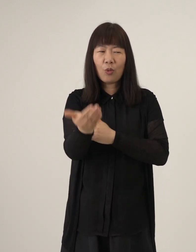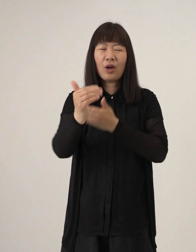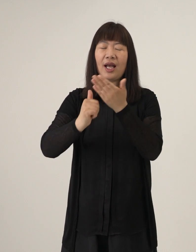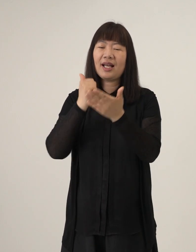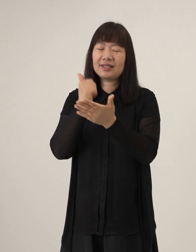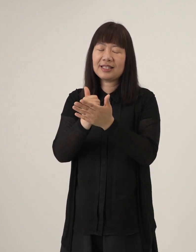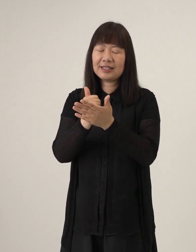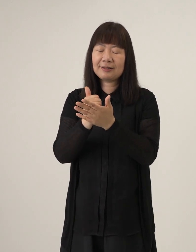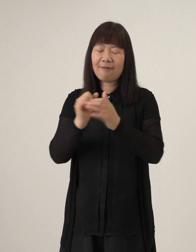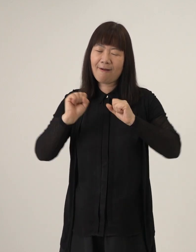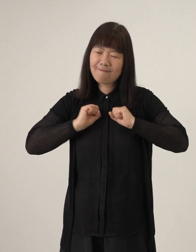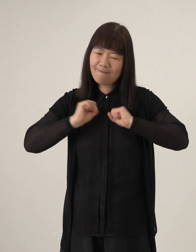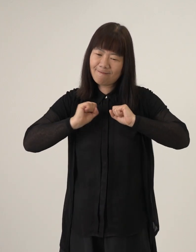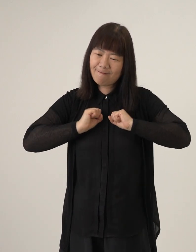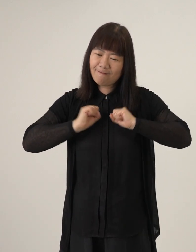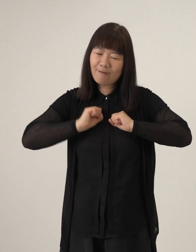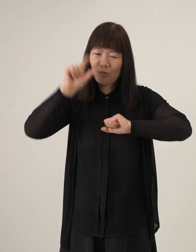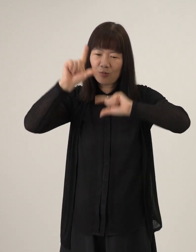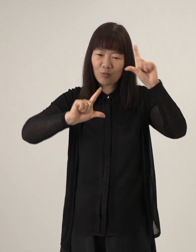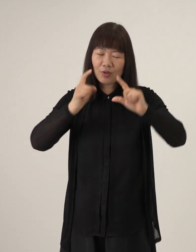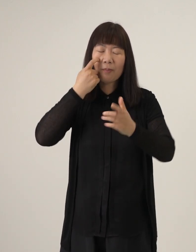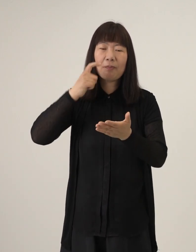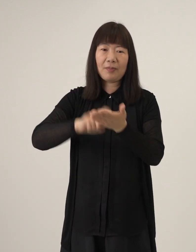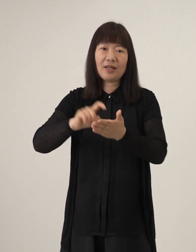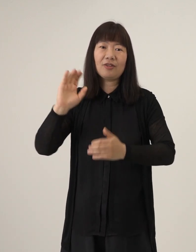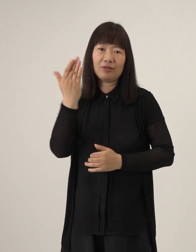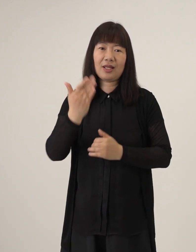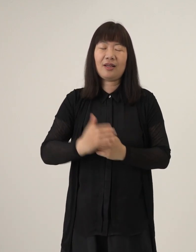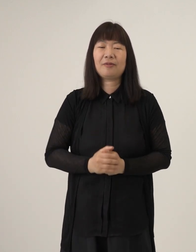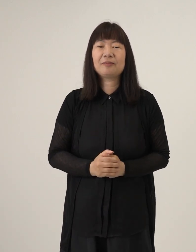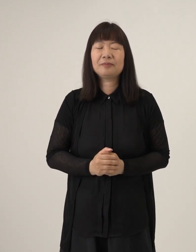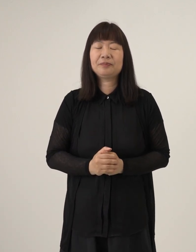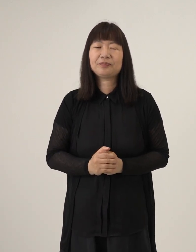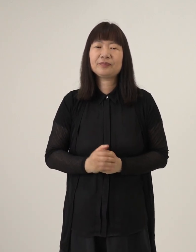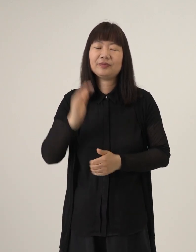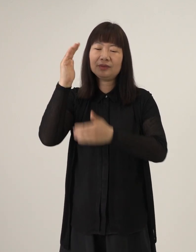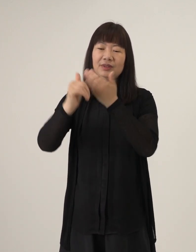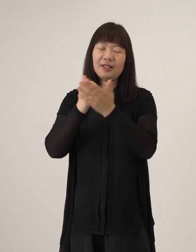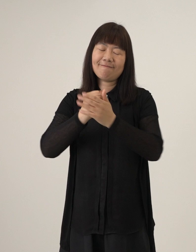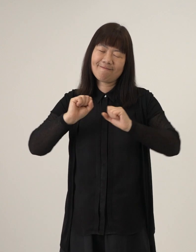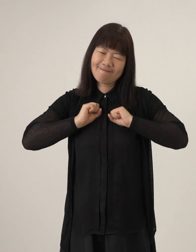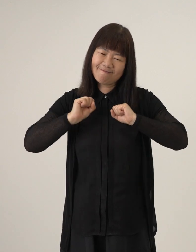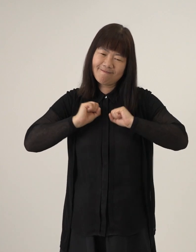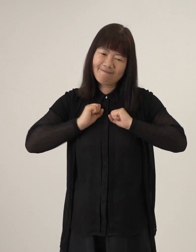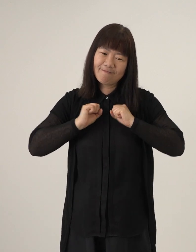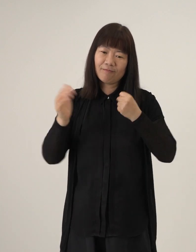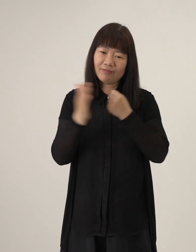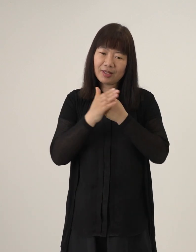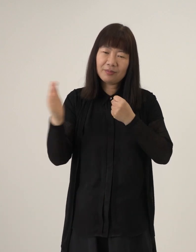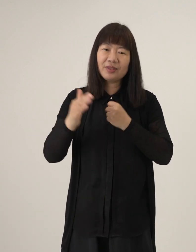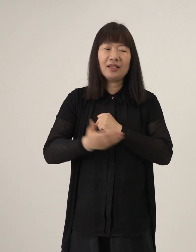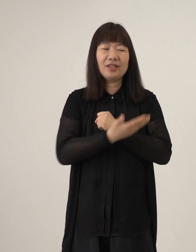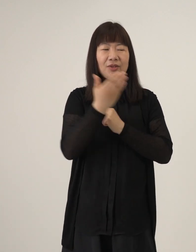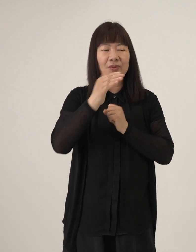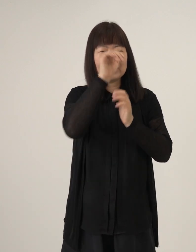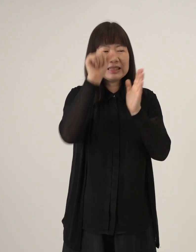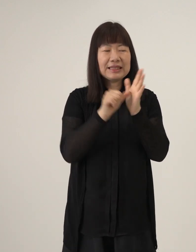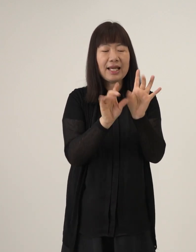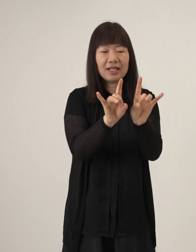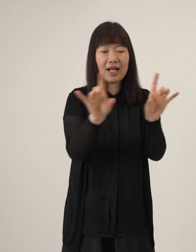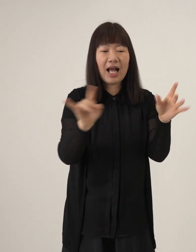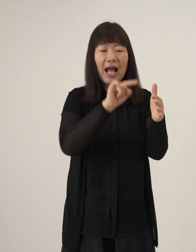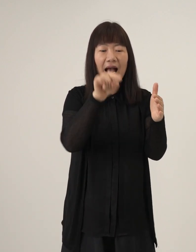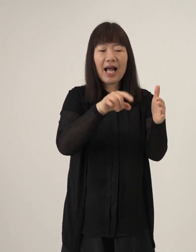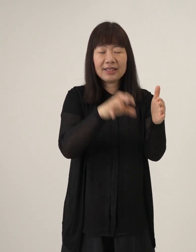하나님의 열심을 발견하지 않습니까? 그 하나님의 열심이 여러분 생애 속에도